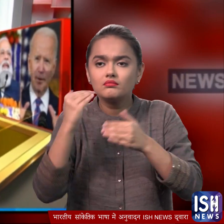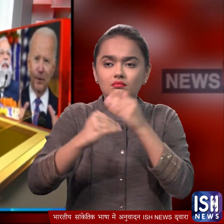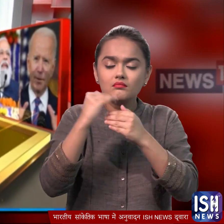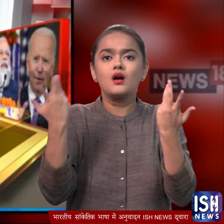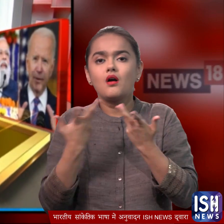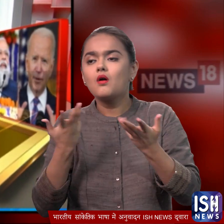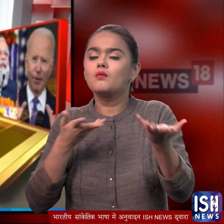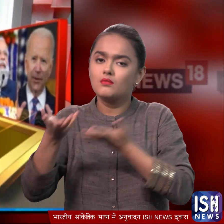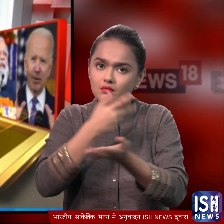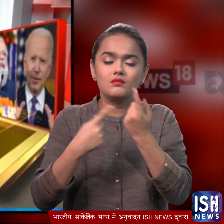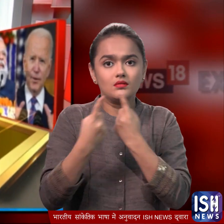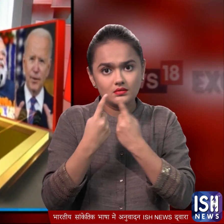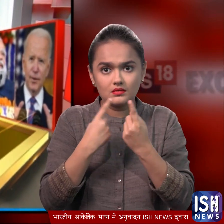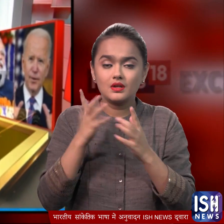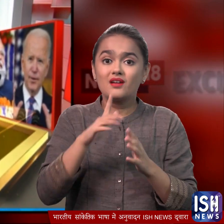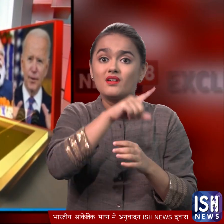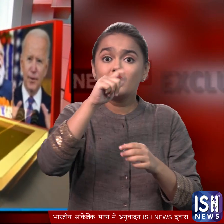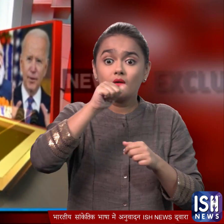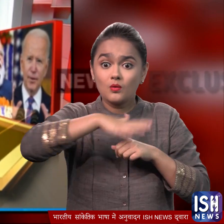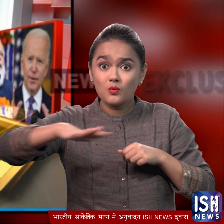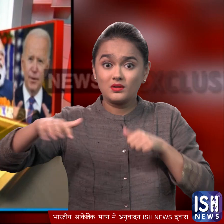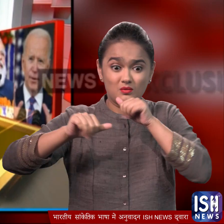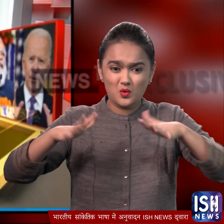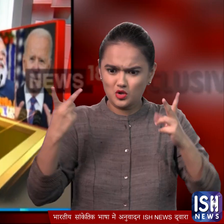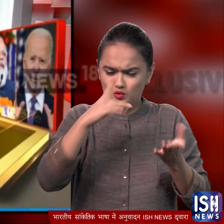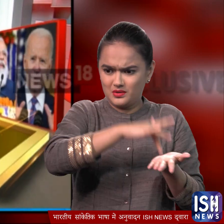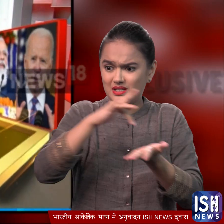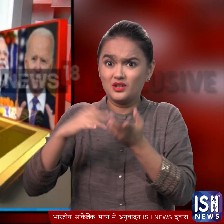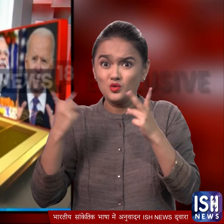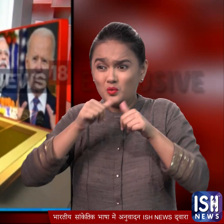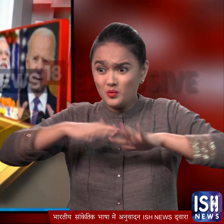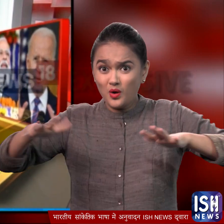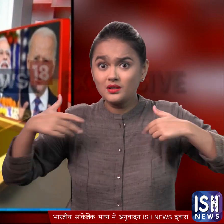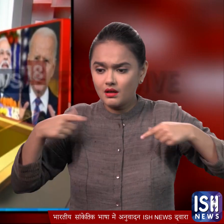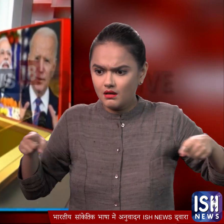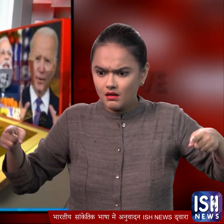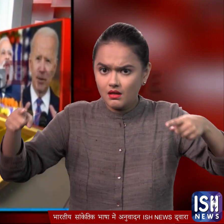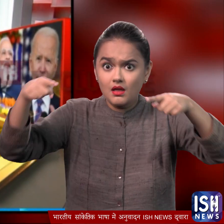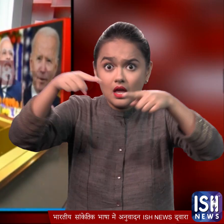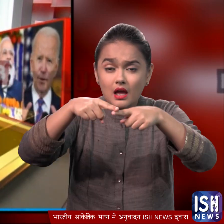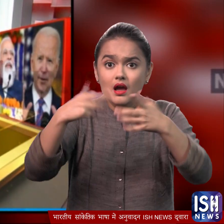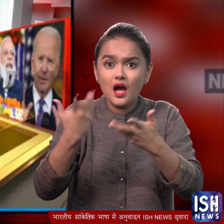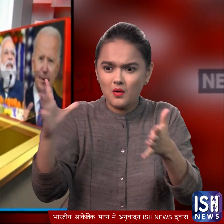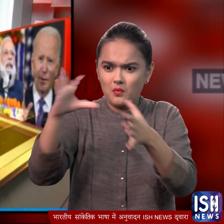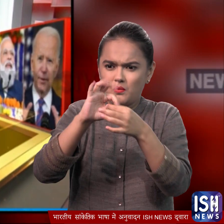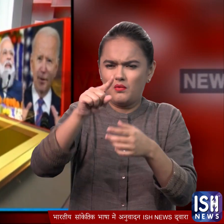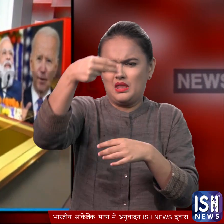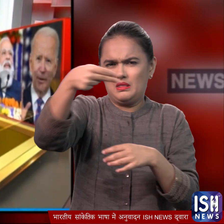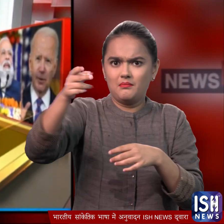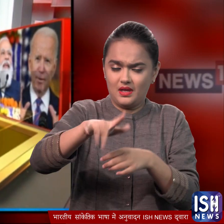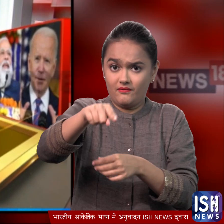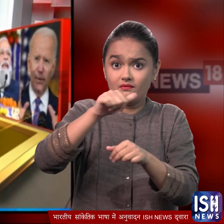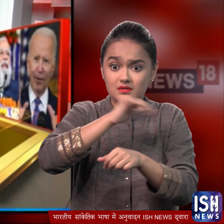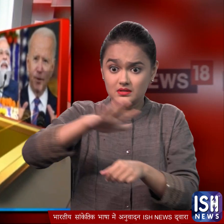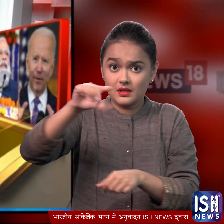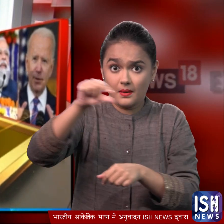में सहयोग बढ़ाने के लिए बनाया गया है। हिंद महासागर और प्रशांत महासागर के कुछ हिस्सों को मिलाकर समुद्र का जो हिस्सा बनता है उसे हिंद प्रशांत